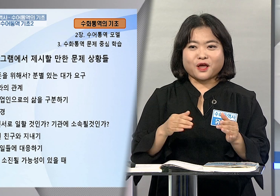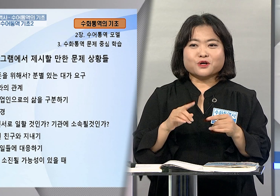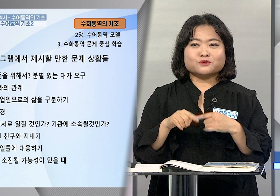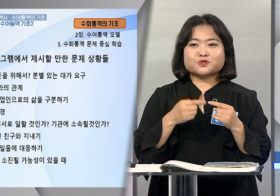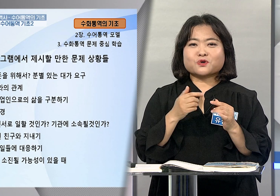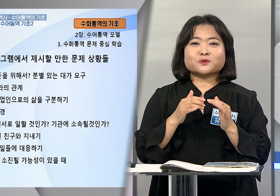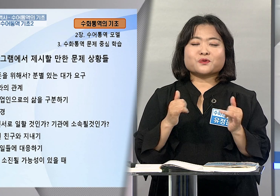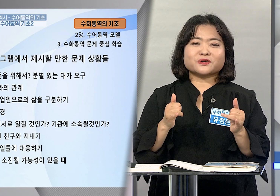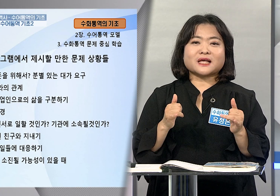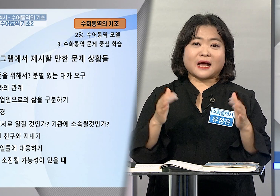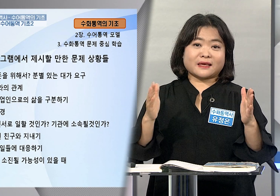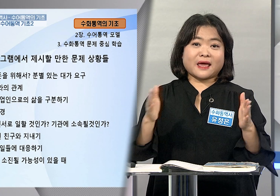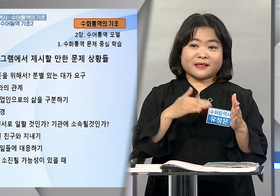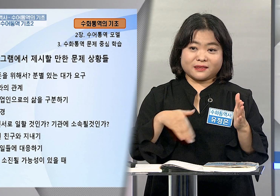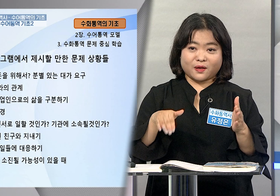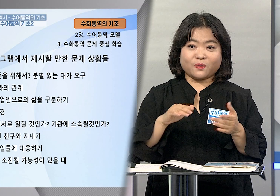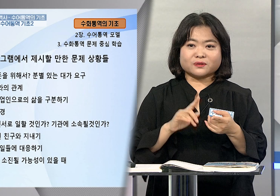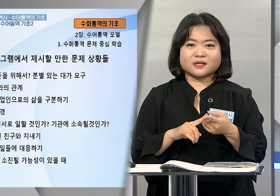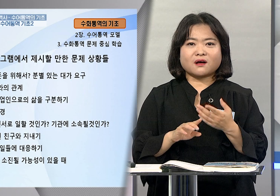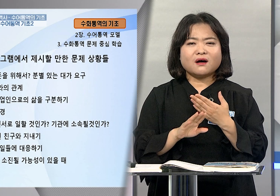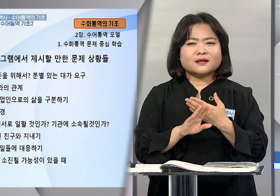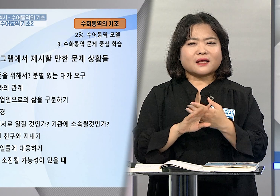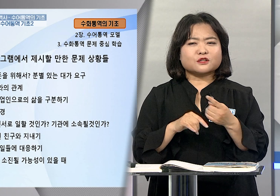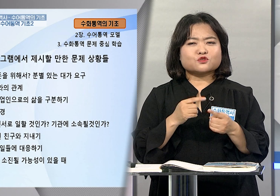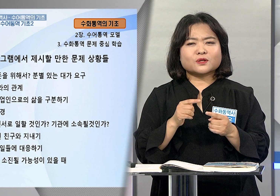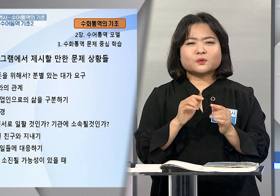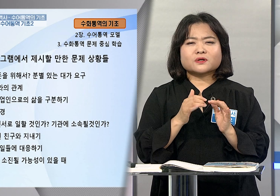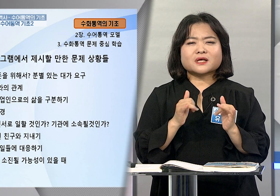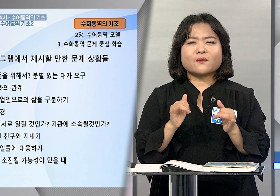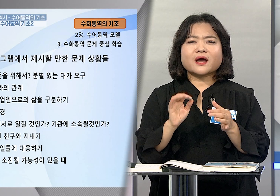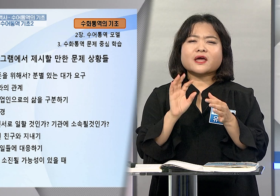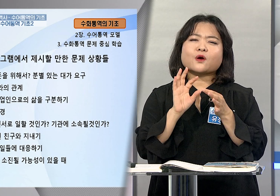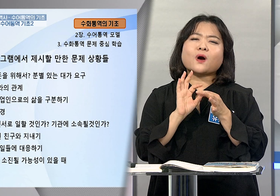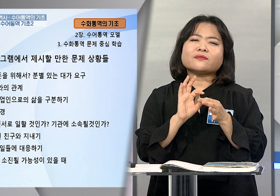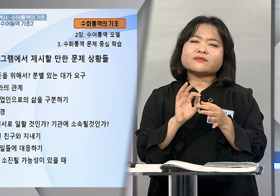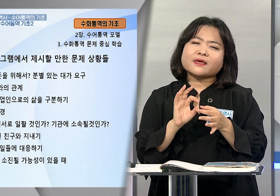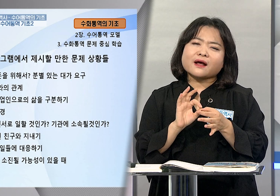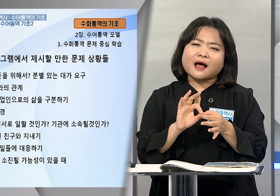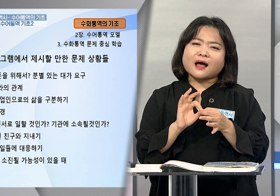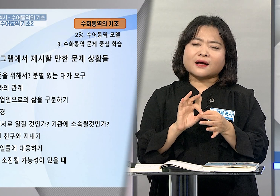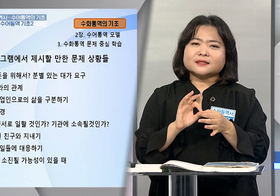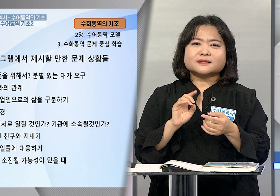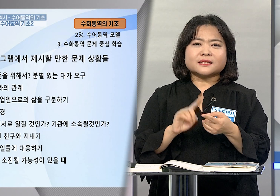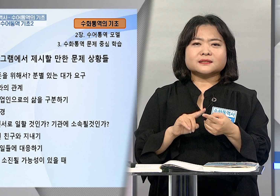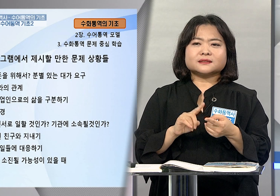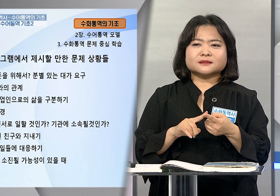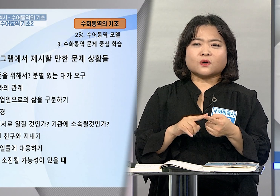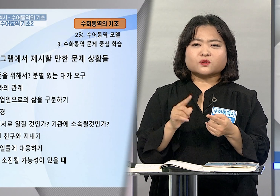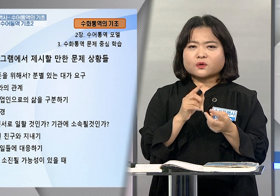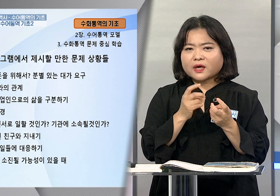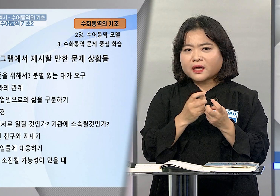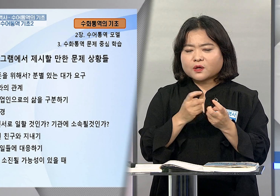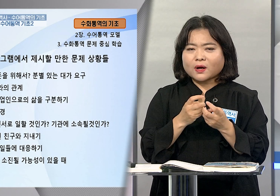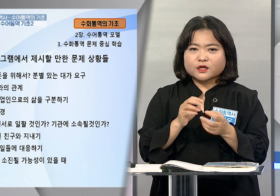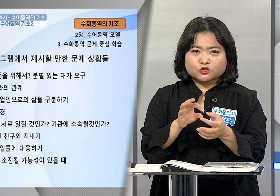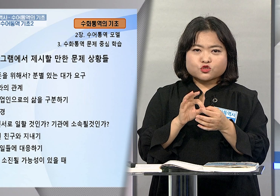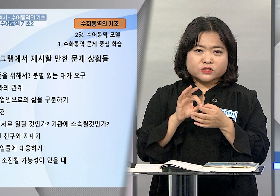우리 수화통역사계인데요. 그래서 다른 수화통역사와의 관계가 사실은 어떻게 이 관계를 유지해 갈